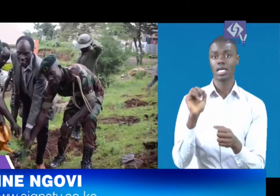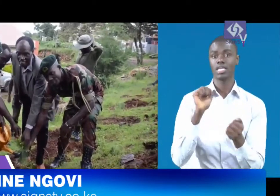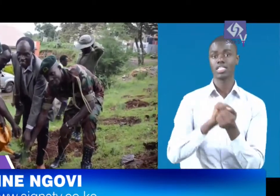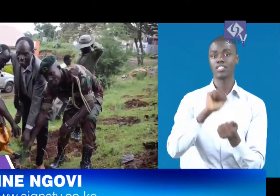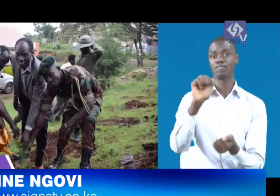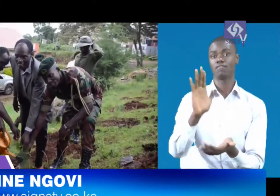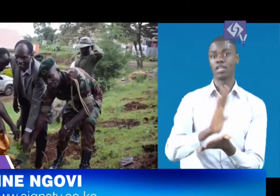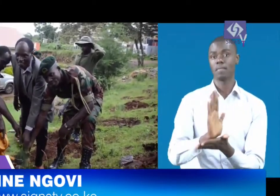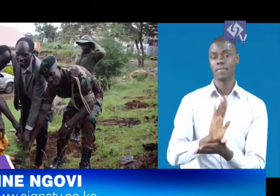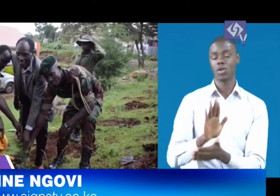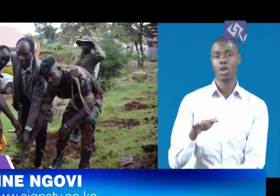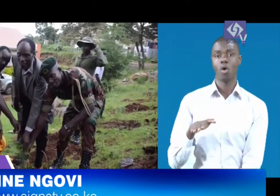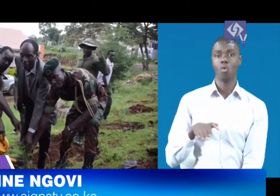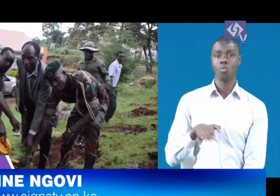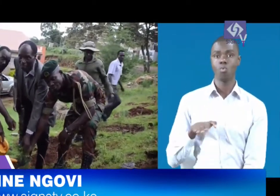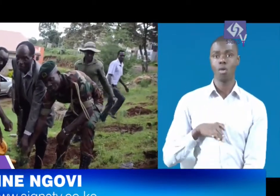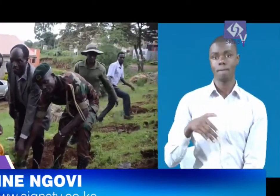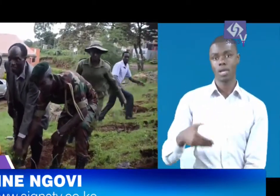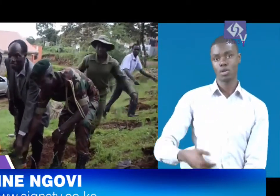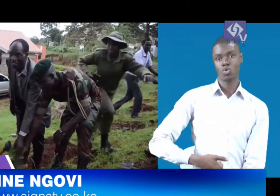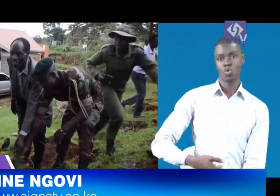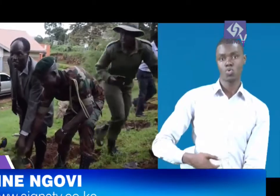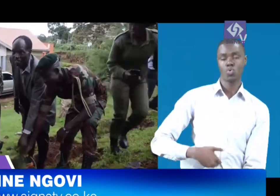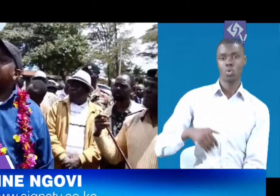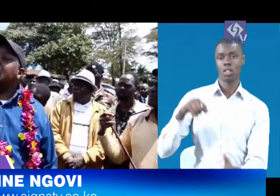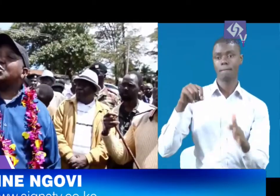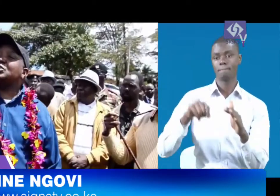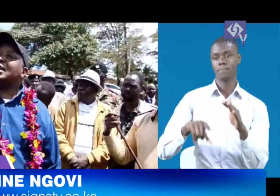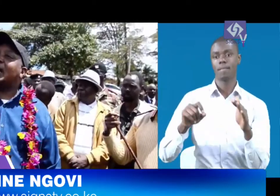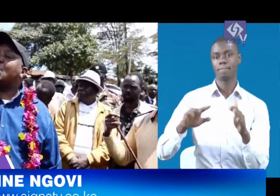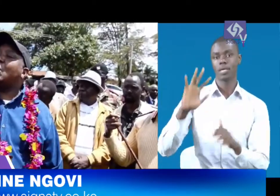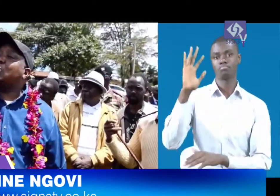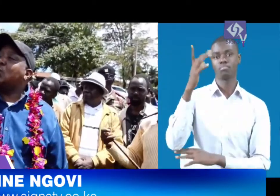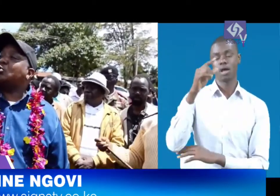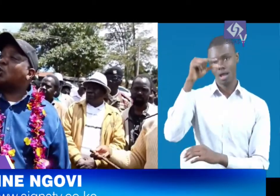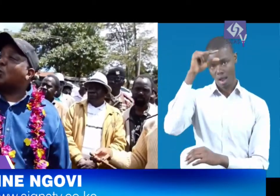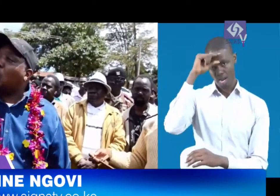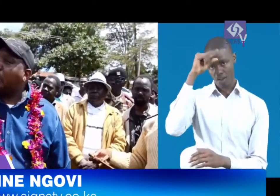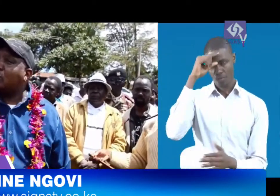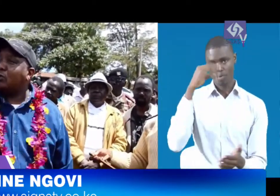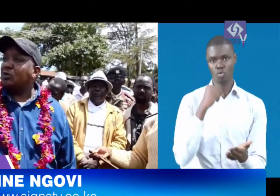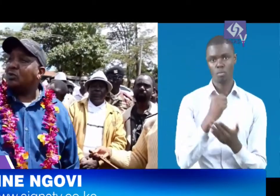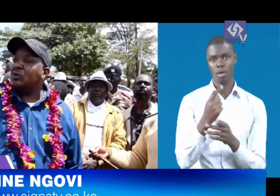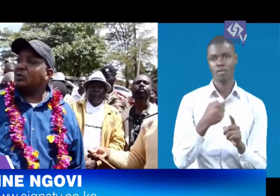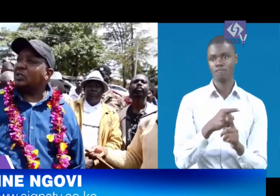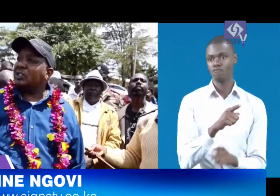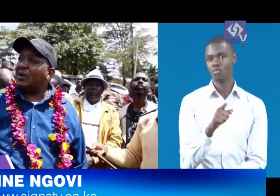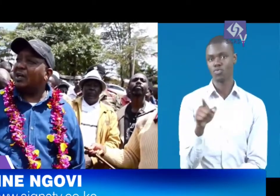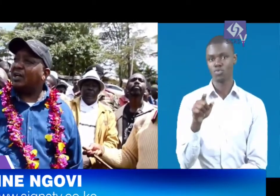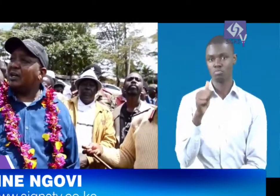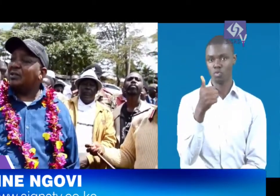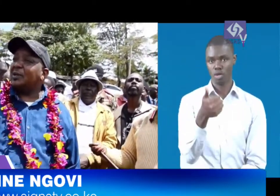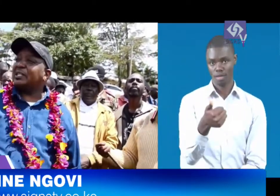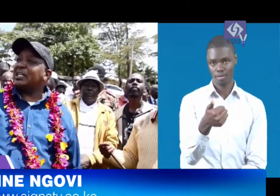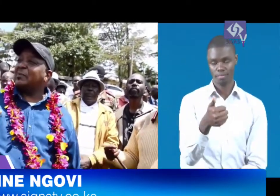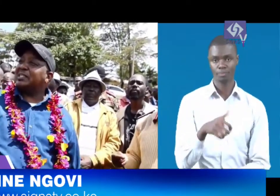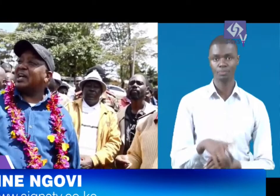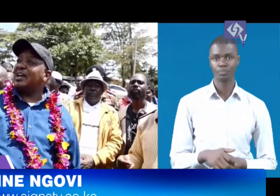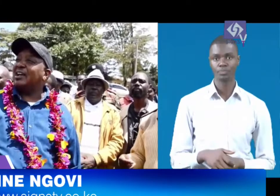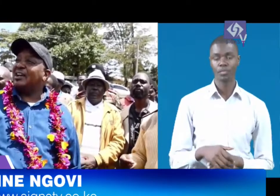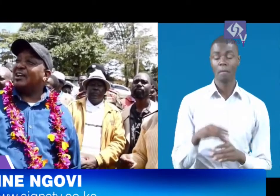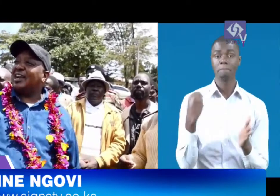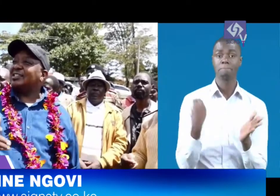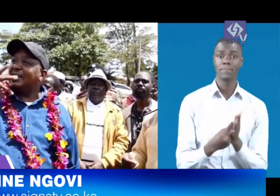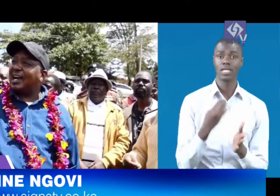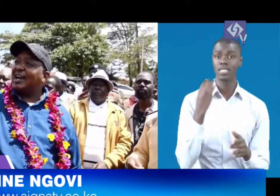Sasa wamama, vijana, pandeni miche ndio serikali wanunue kutoka kwenu. Sawa? Si pesa ni